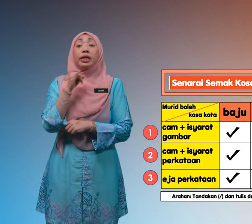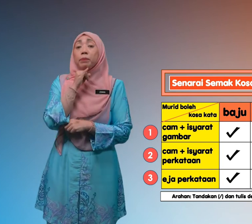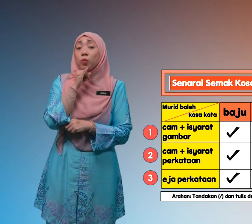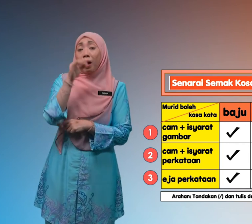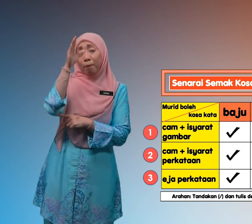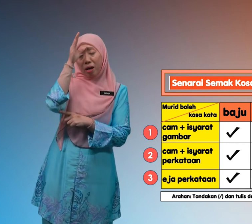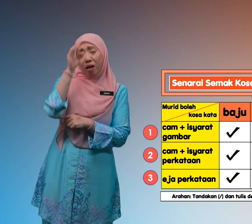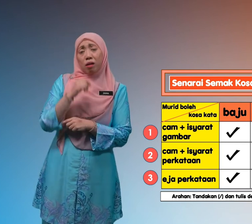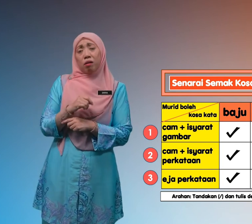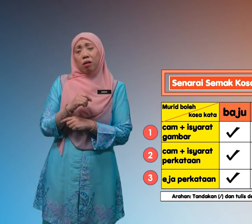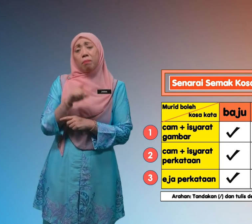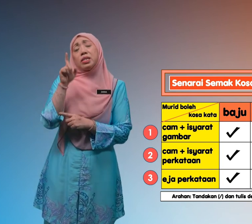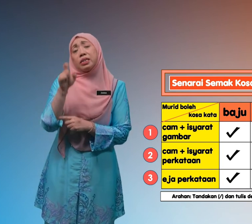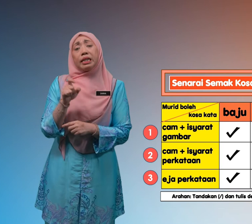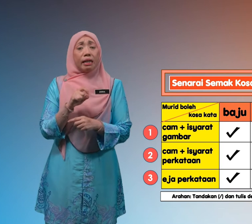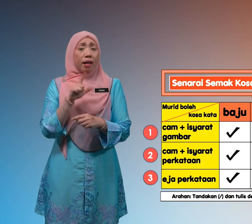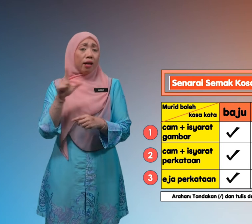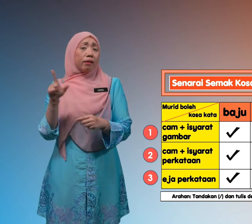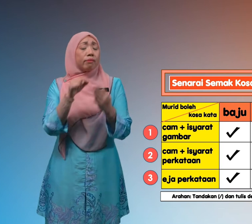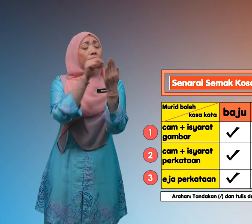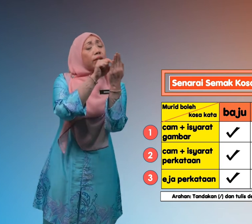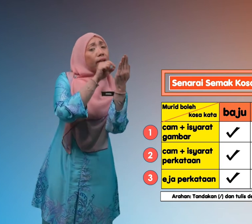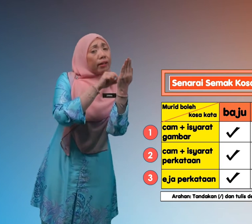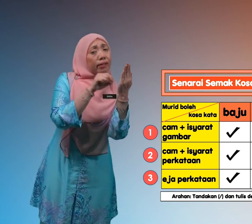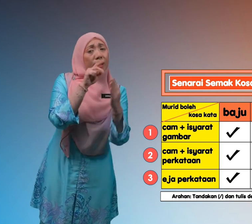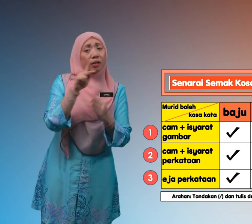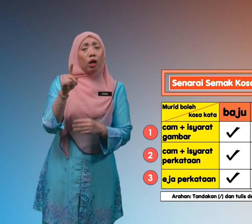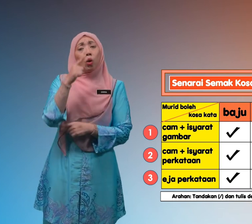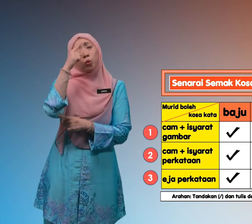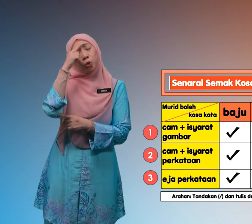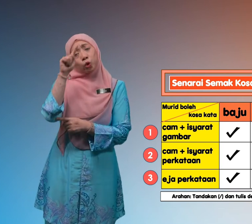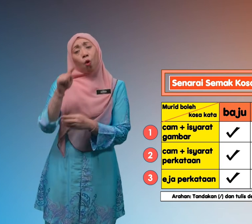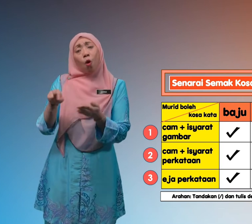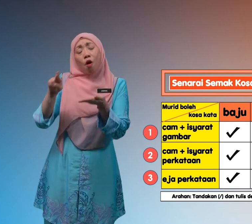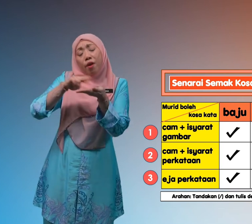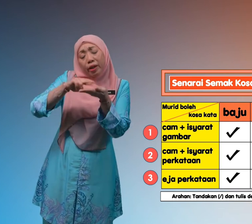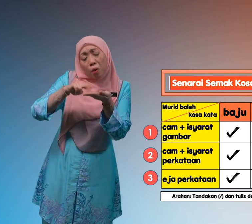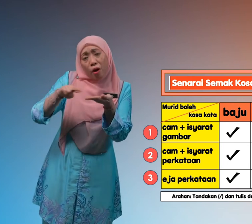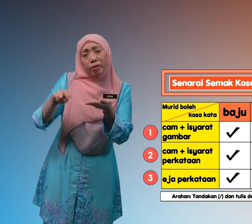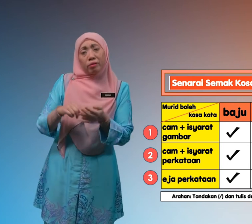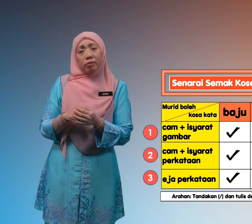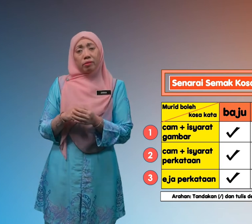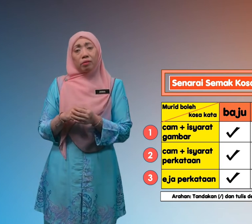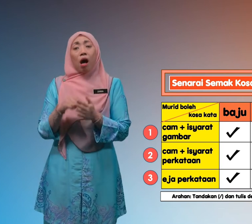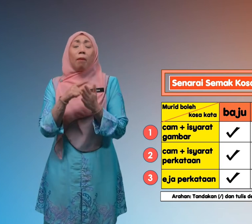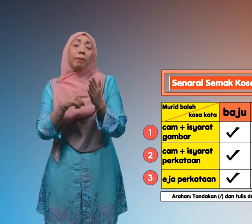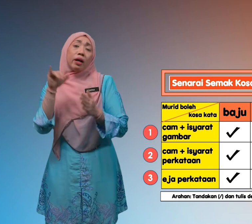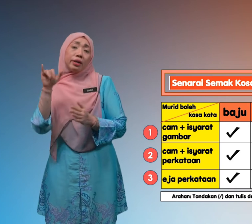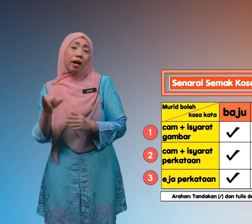ibu bapa mestilah tandakan untuk rekod apa